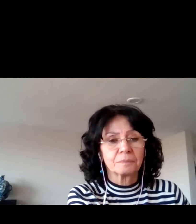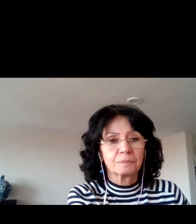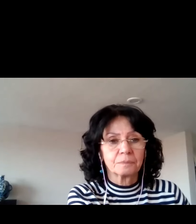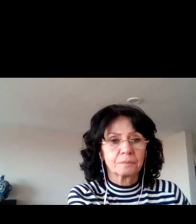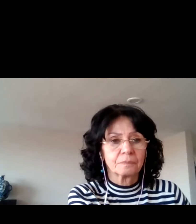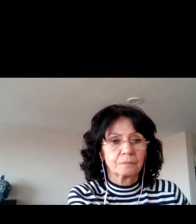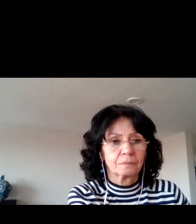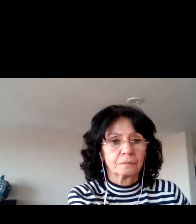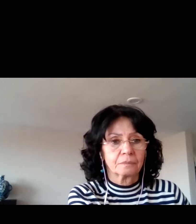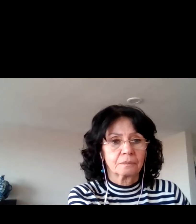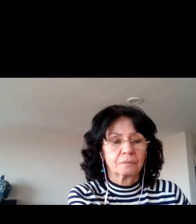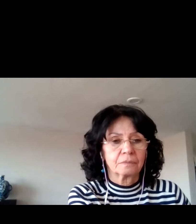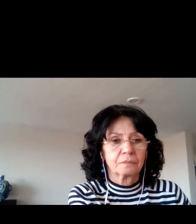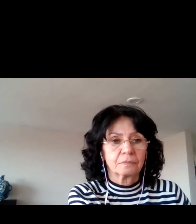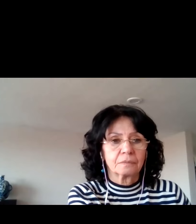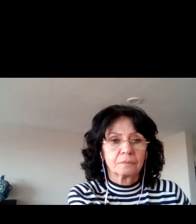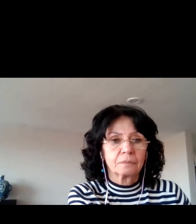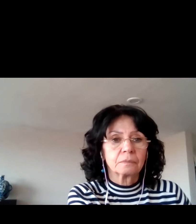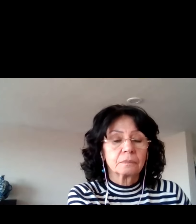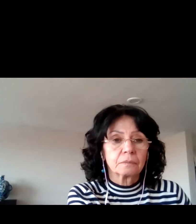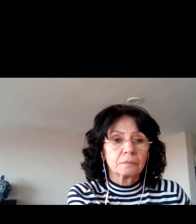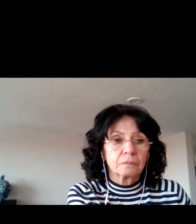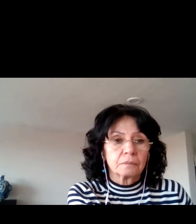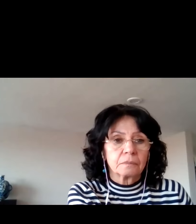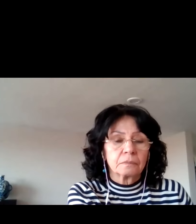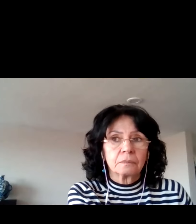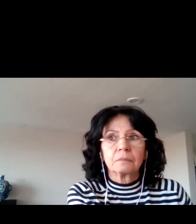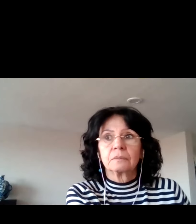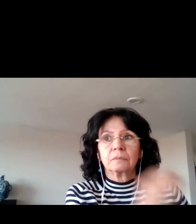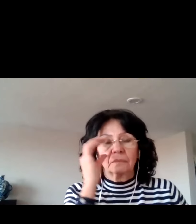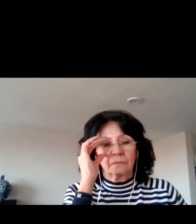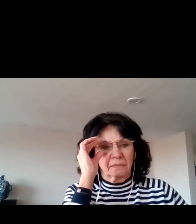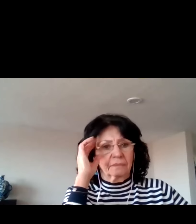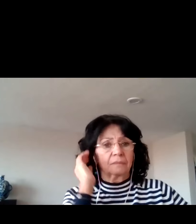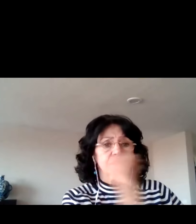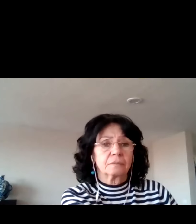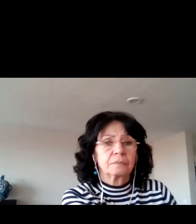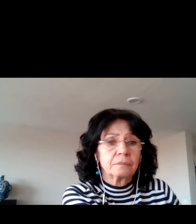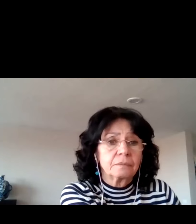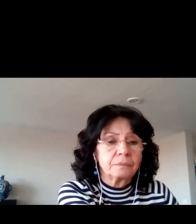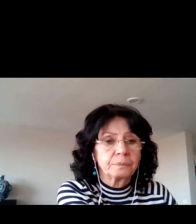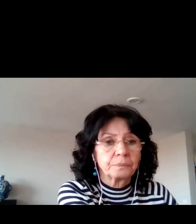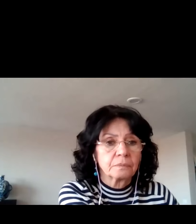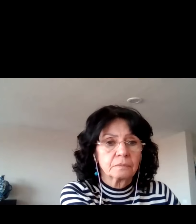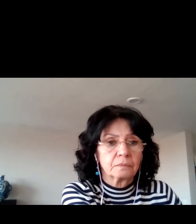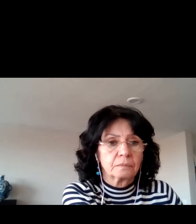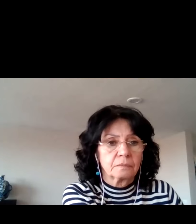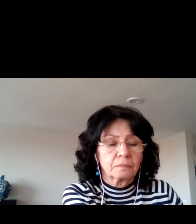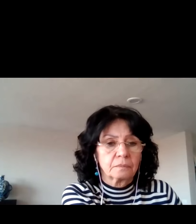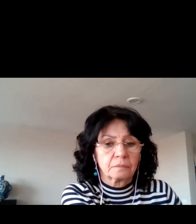también pro bono que tuve, precisamente ayudé a una organización así pequeñita que